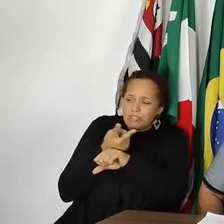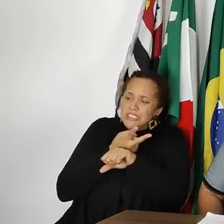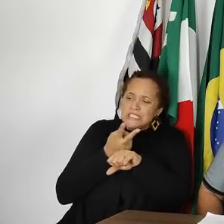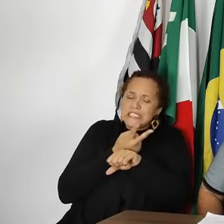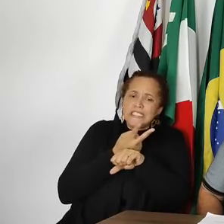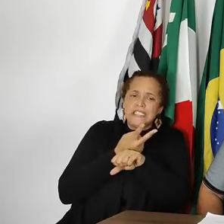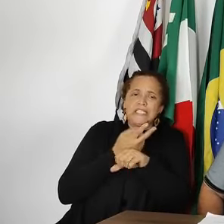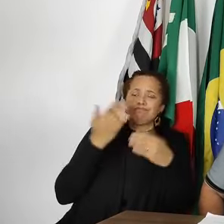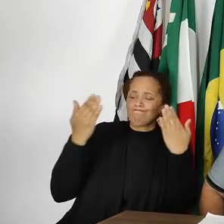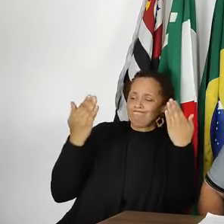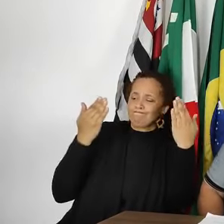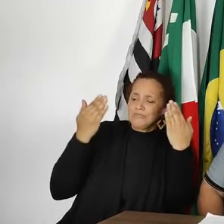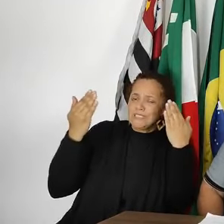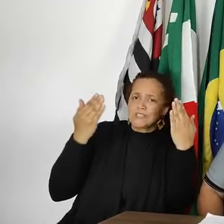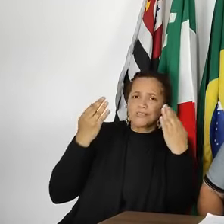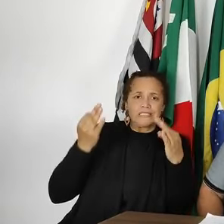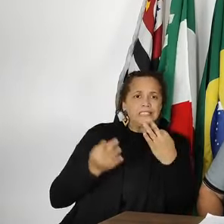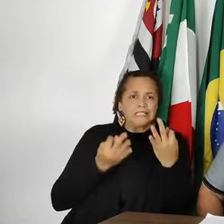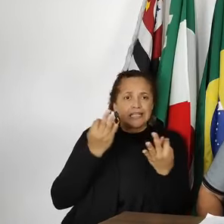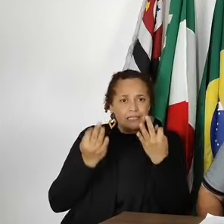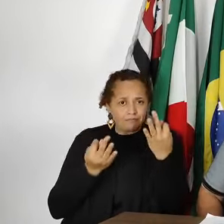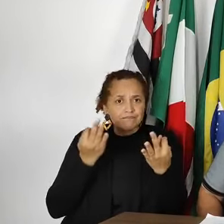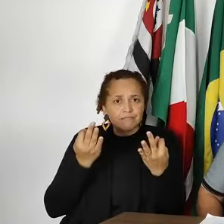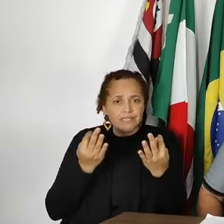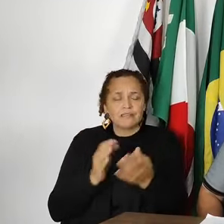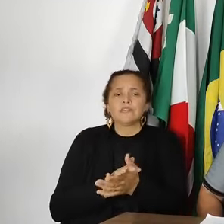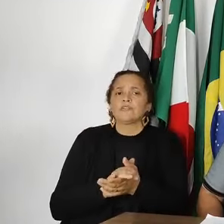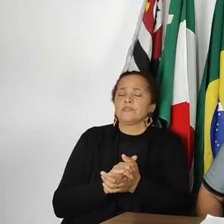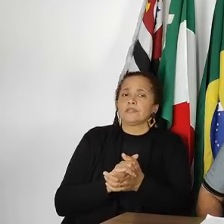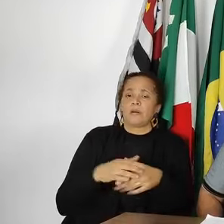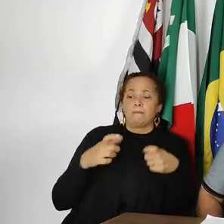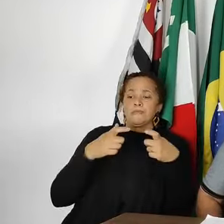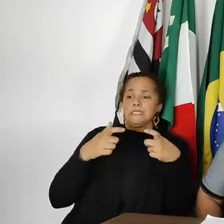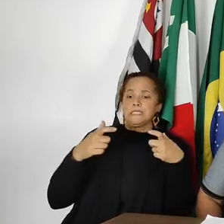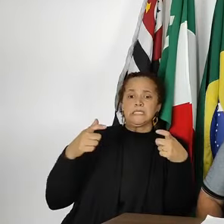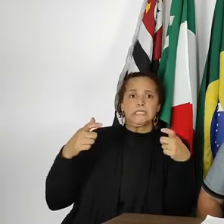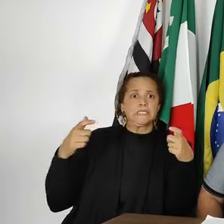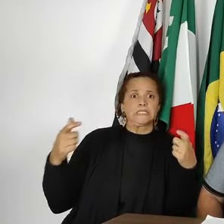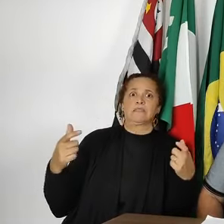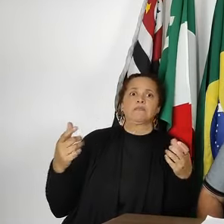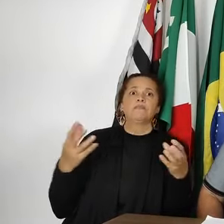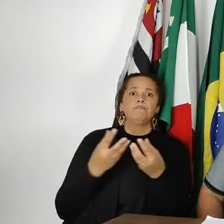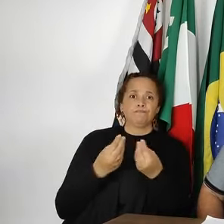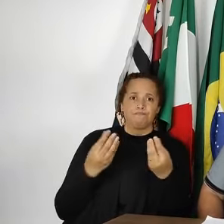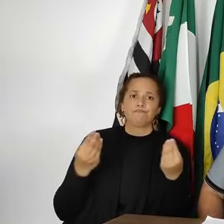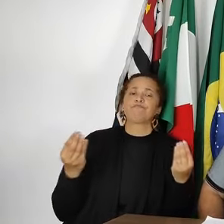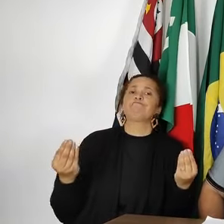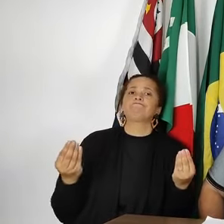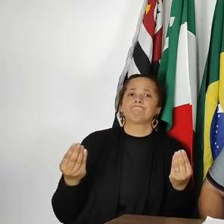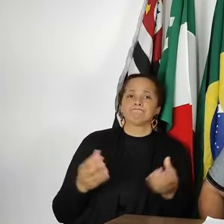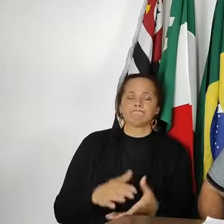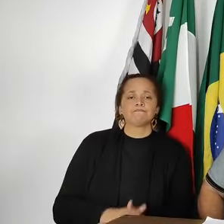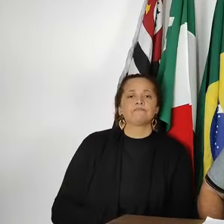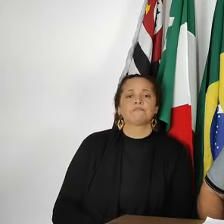da psicologia, da psiquiatria, aumentou assustadoramente. E